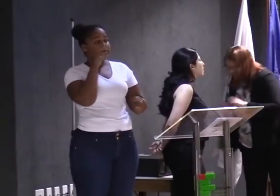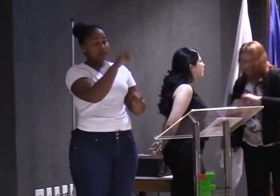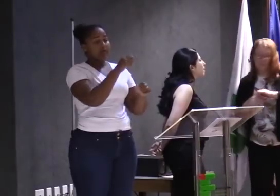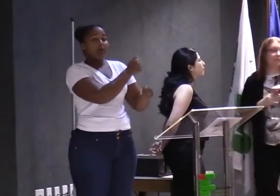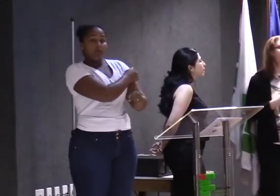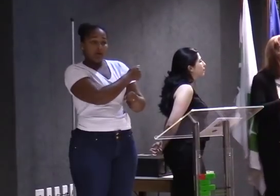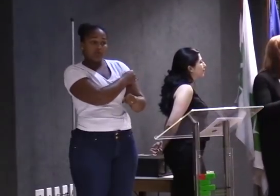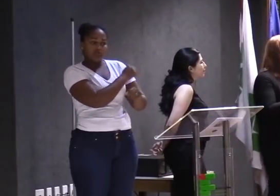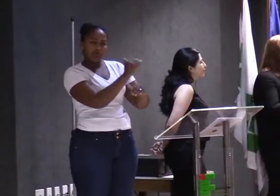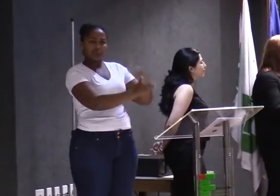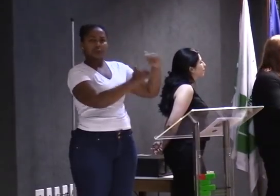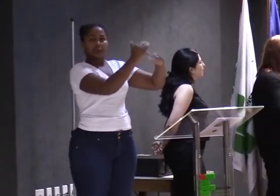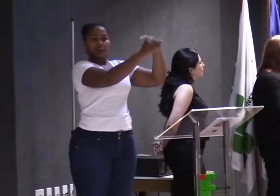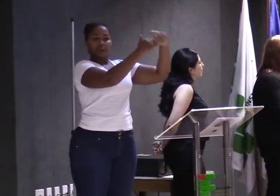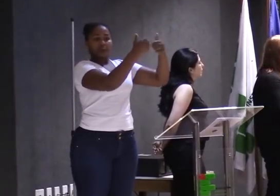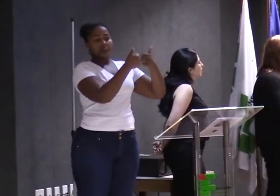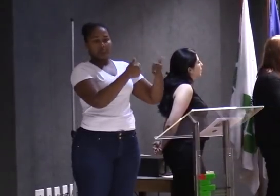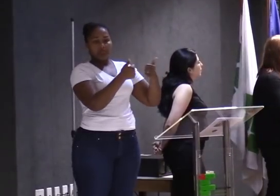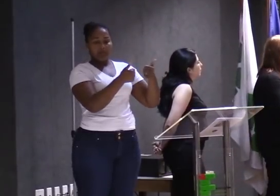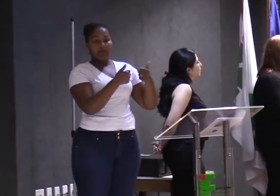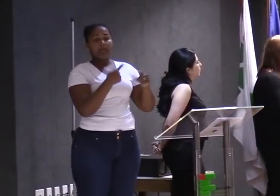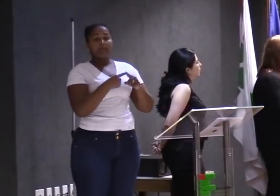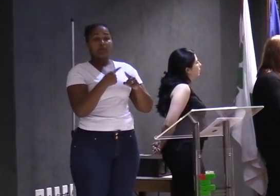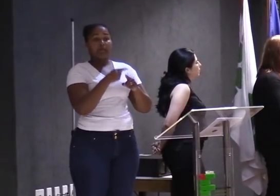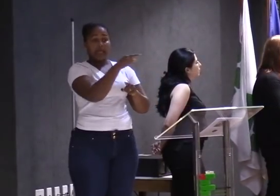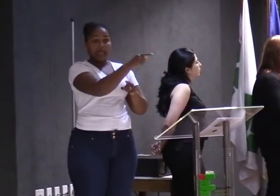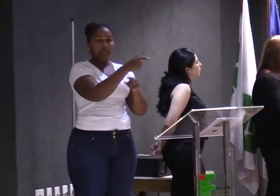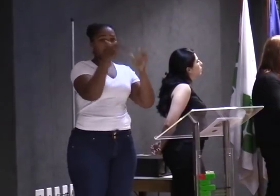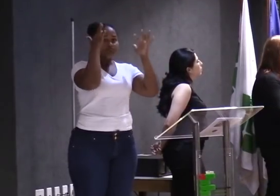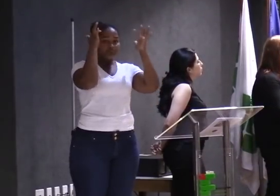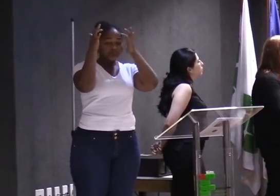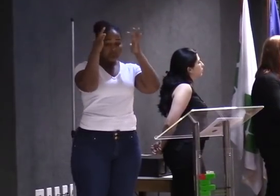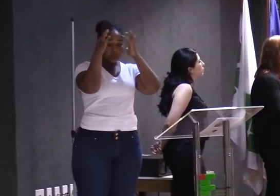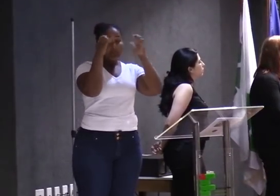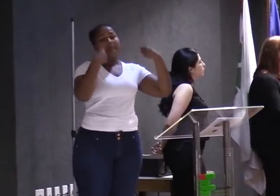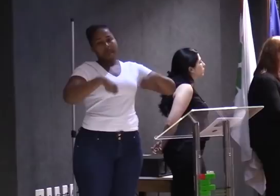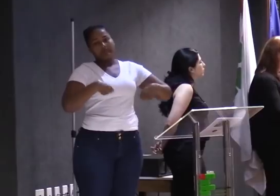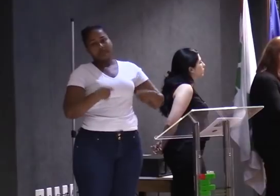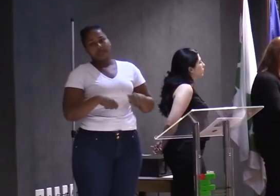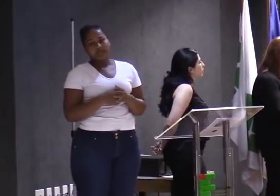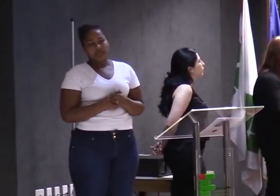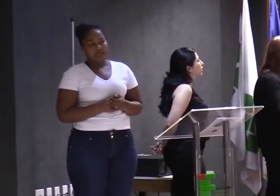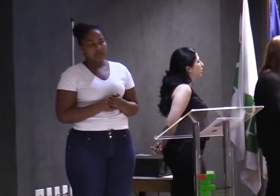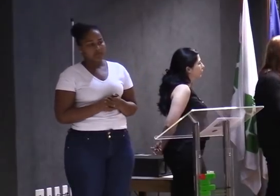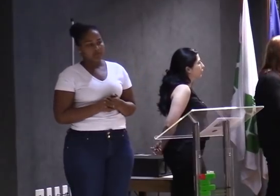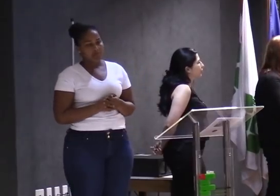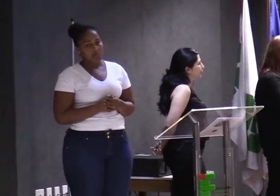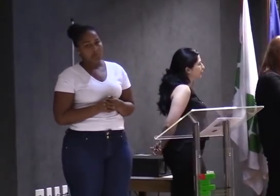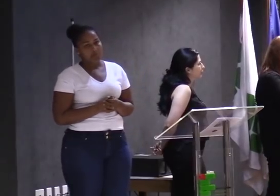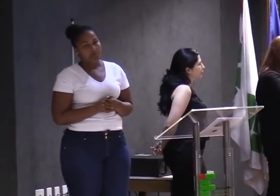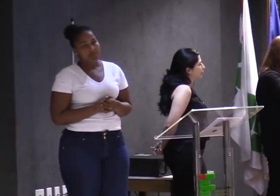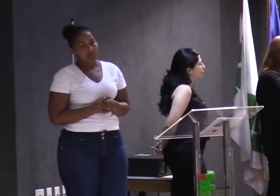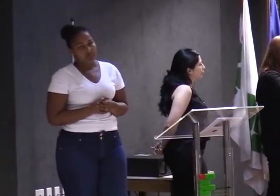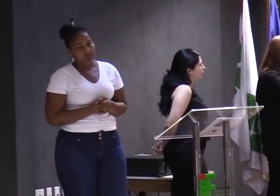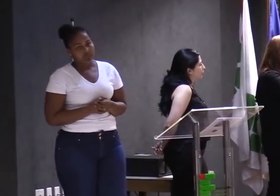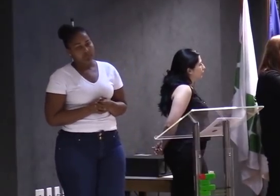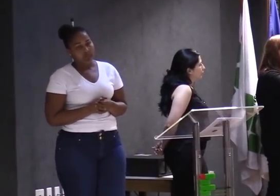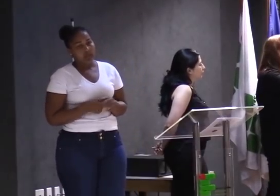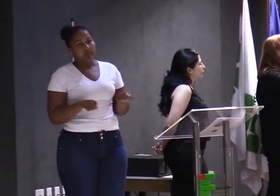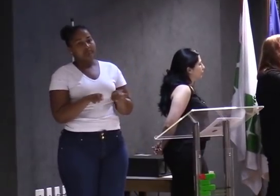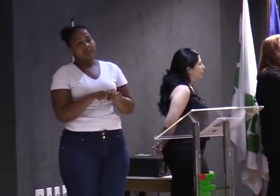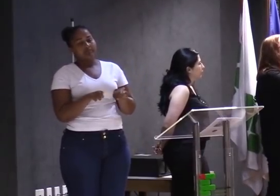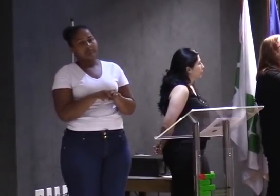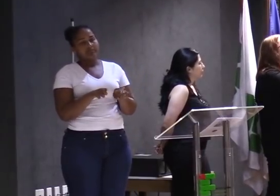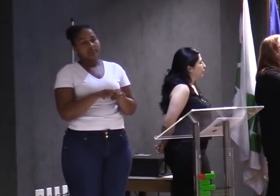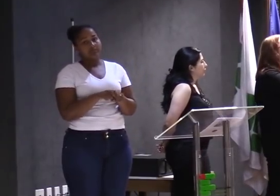aprendizado, não somente o professor, e isso muda muito, né, o paradigma da sala de aula. E hoje, lá na automação, a gente